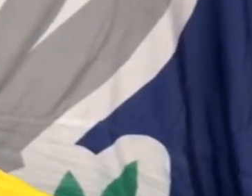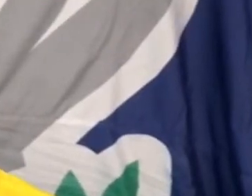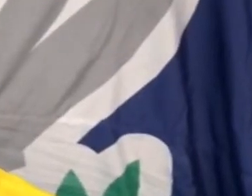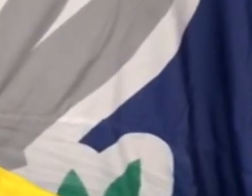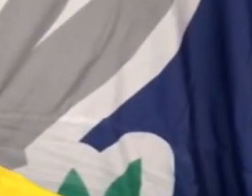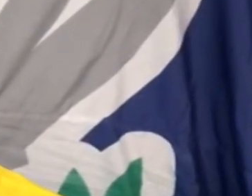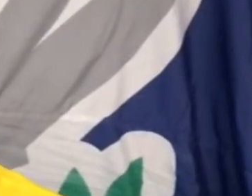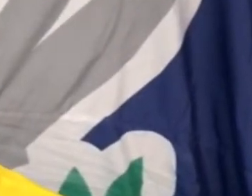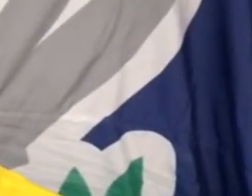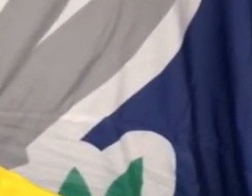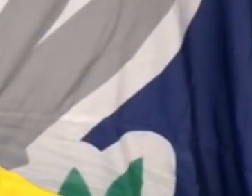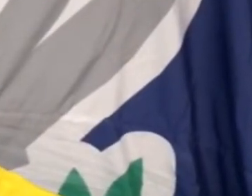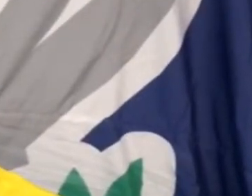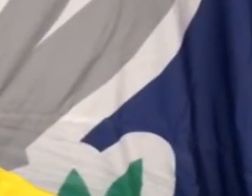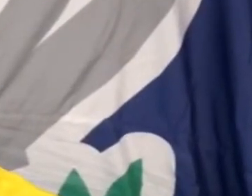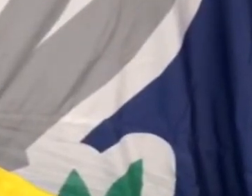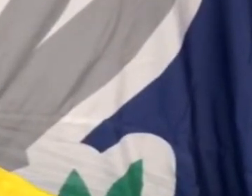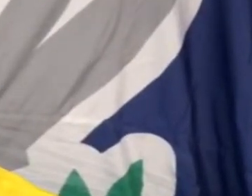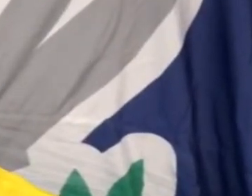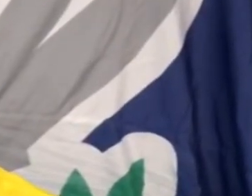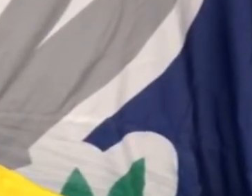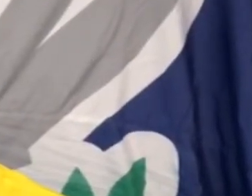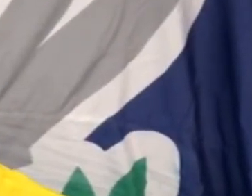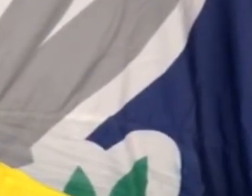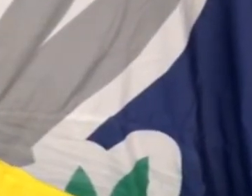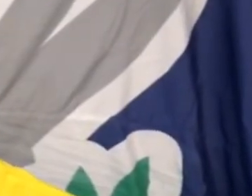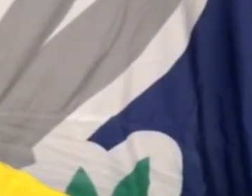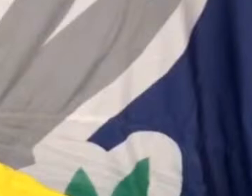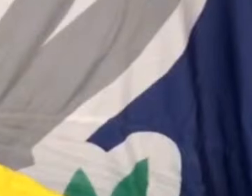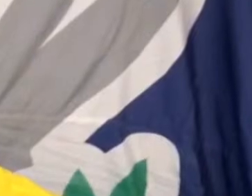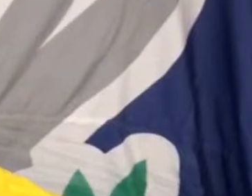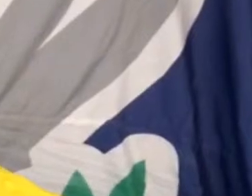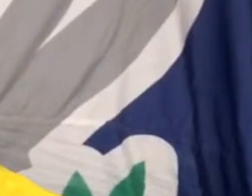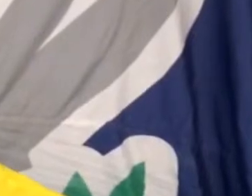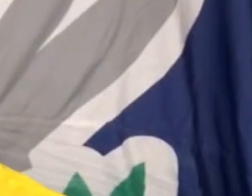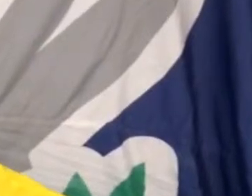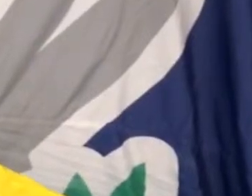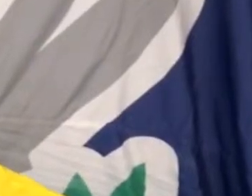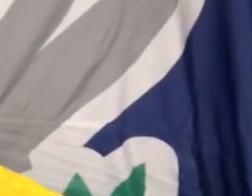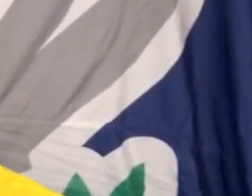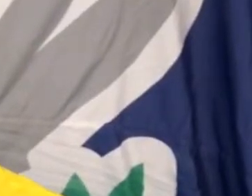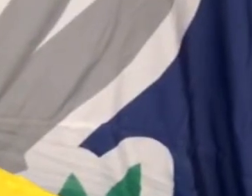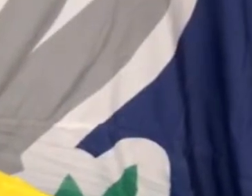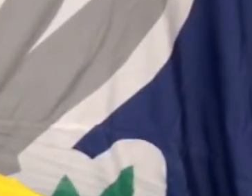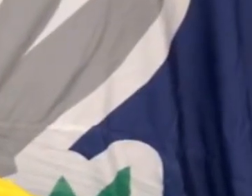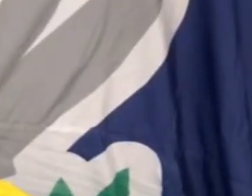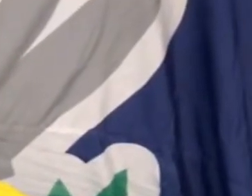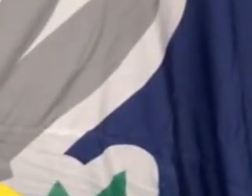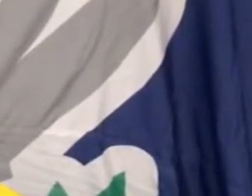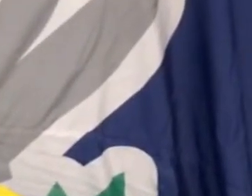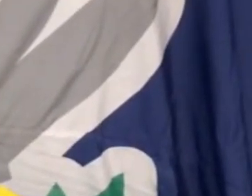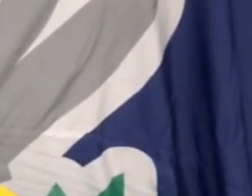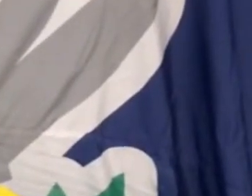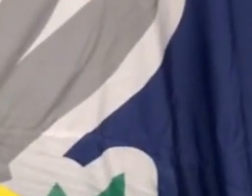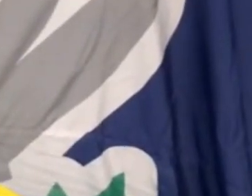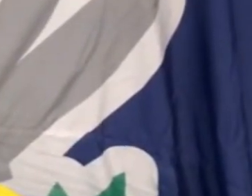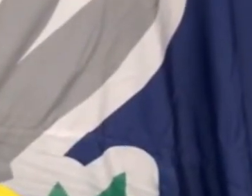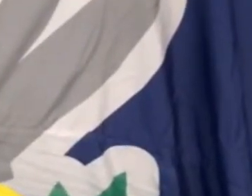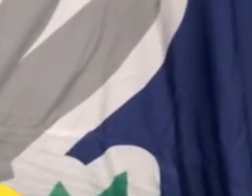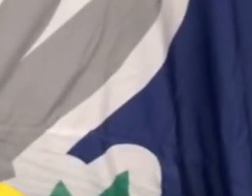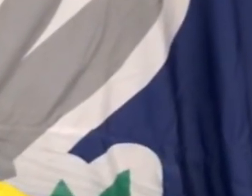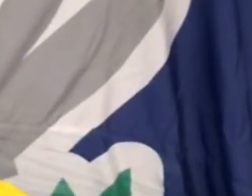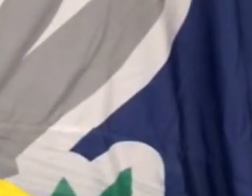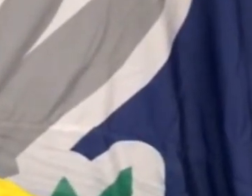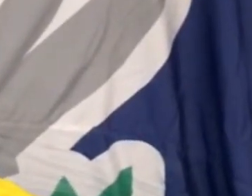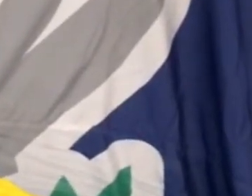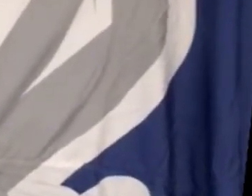dela, porque é o direito de cada um. Eu tô aqui para defender os namoros da gente, viu?